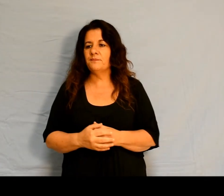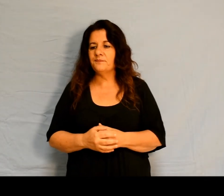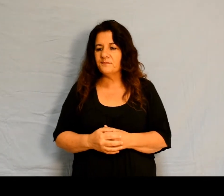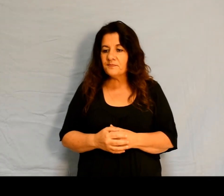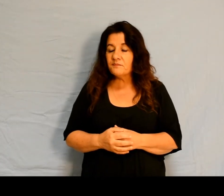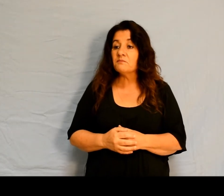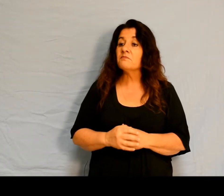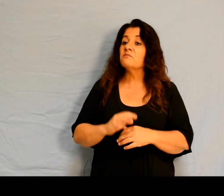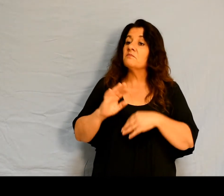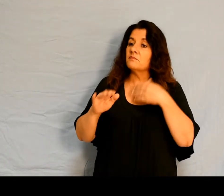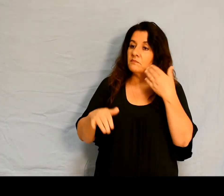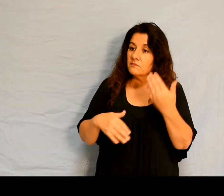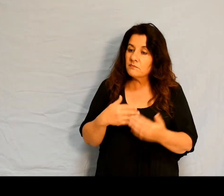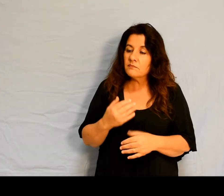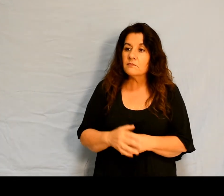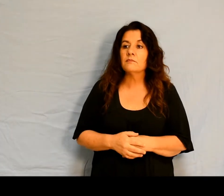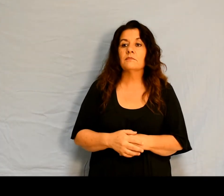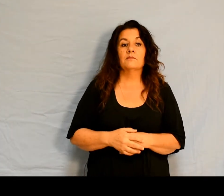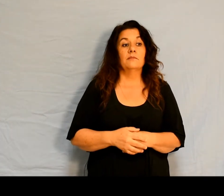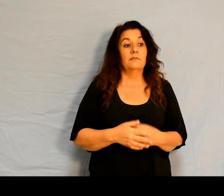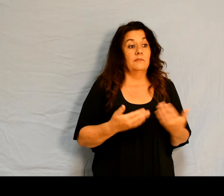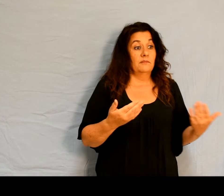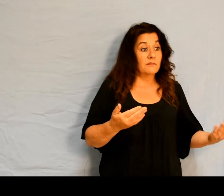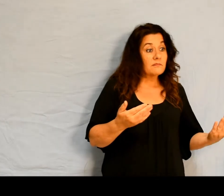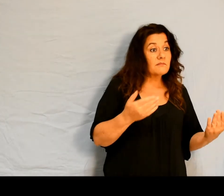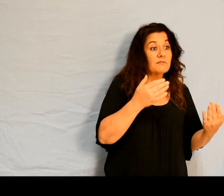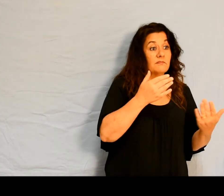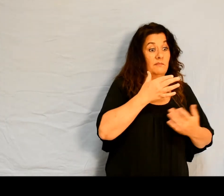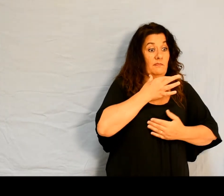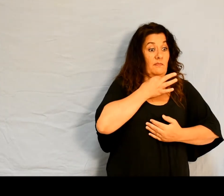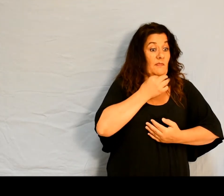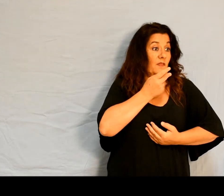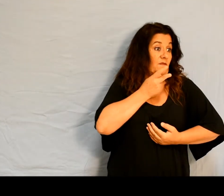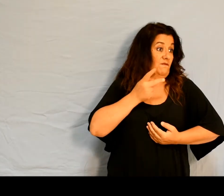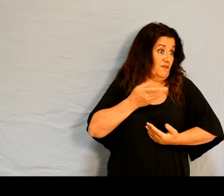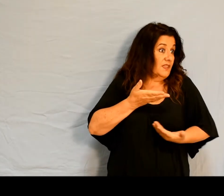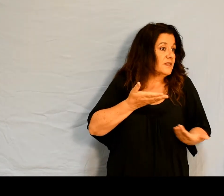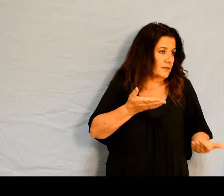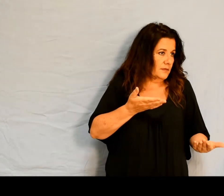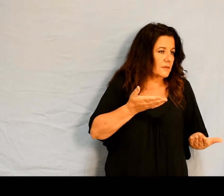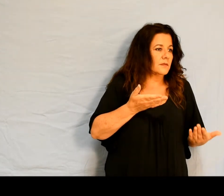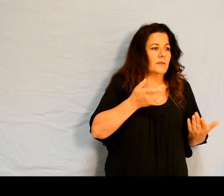Finalement, il leur envoya son fils, en se disant: ils respecteront mon fils.